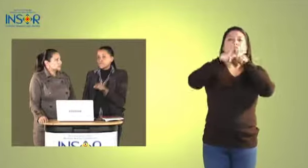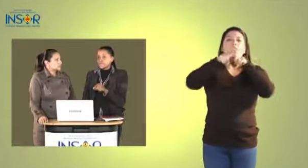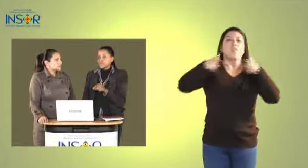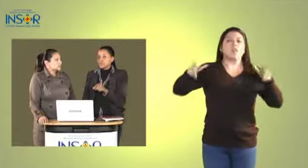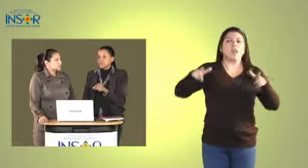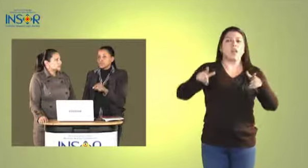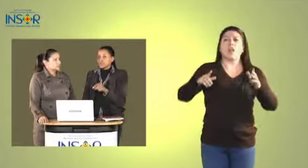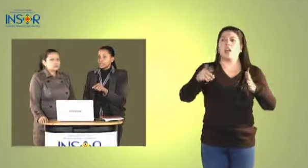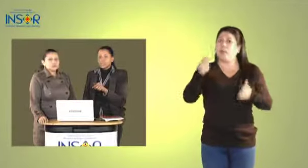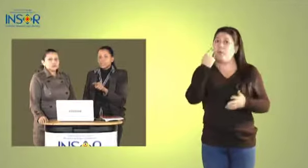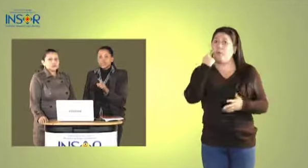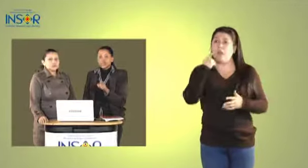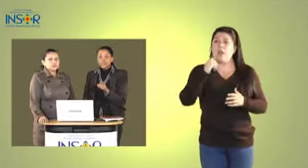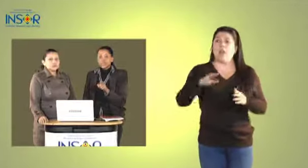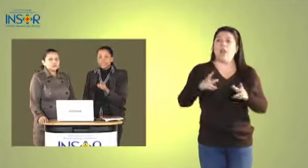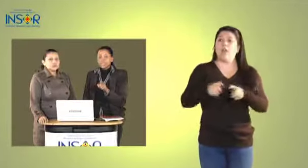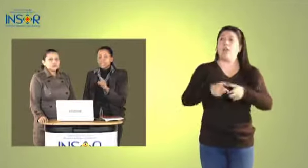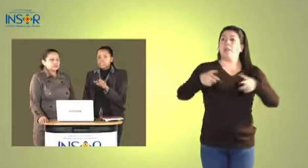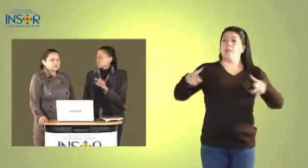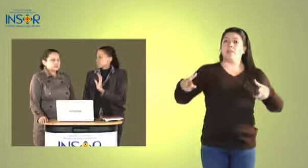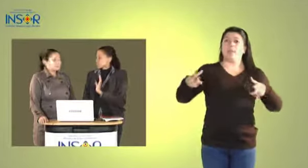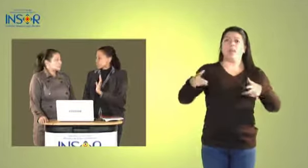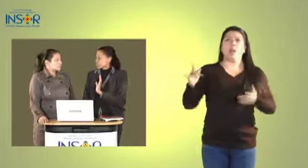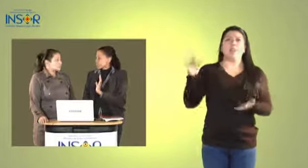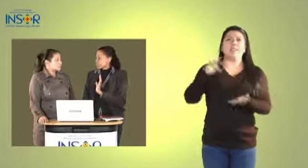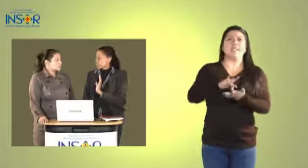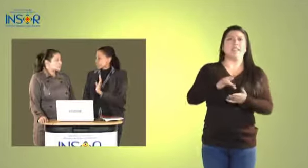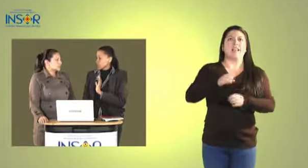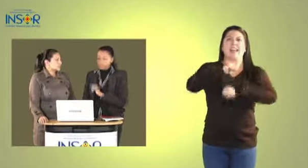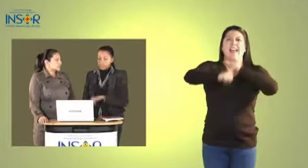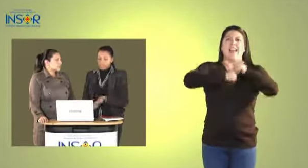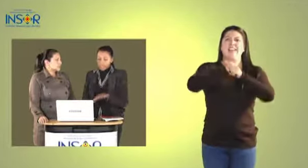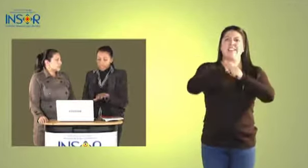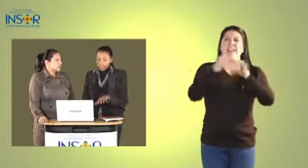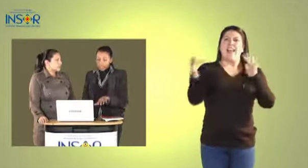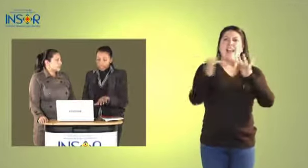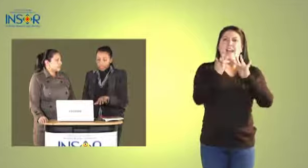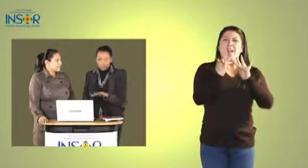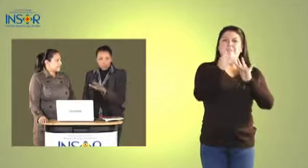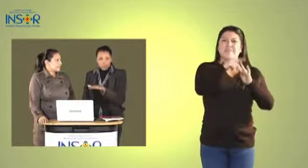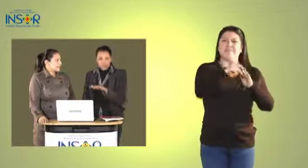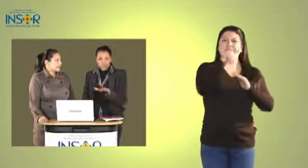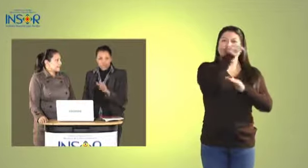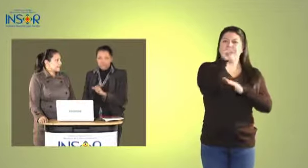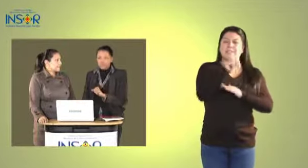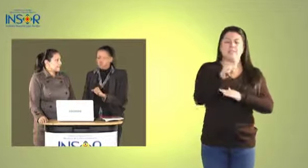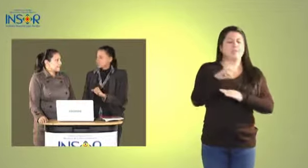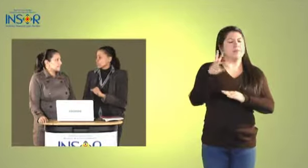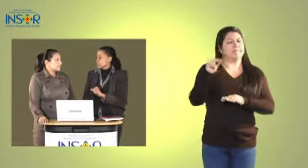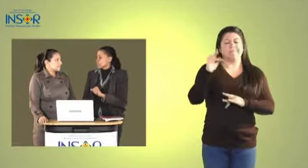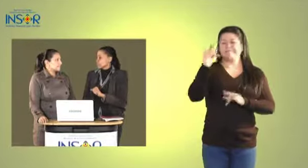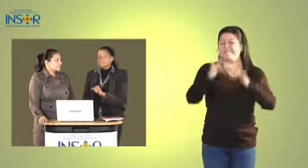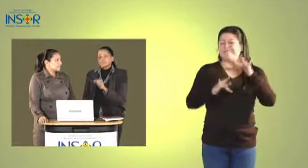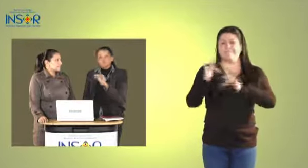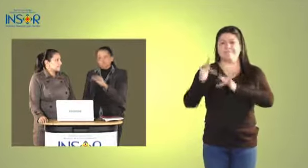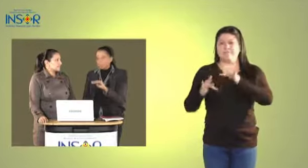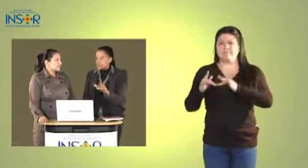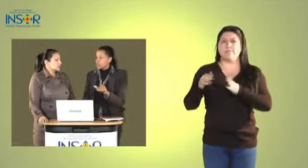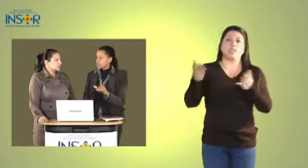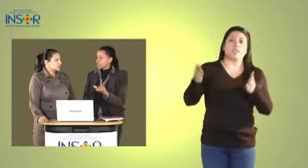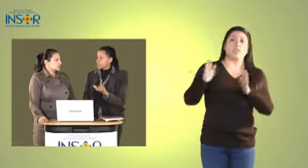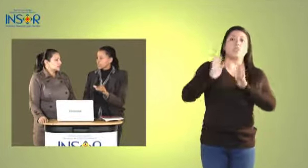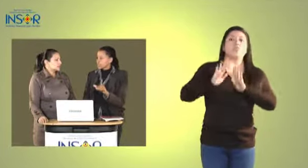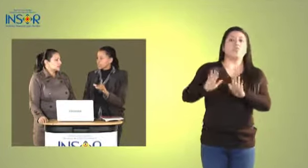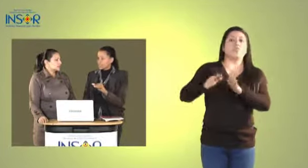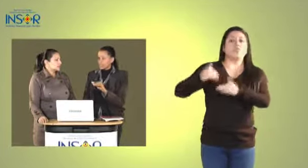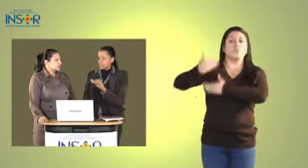mayoría no llegan en edades oportunas y sin la adquisición de una primera lengua. Sus experiencias y sus ritmos de aprendizaje pues tampoco